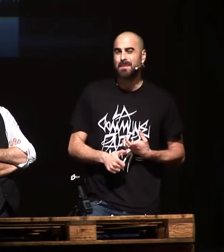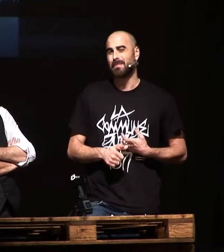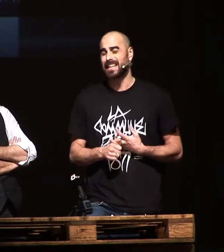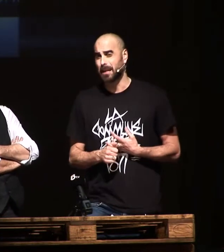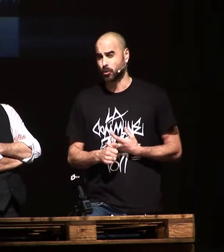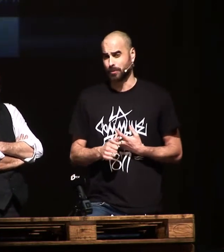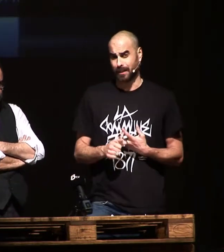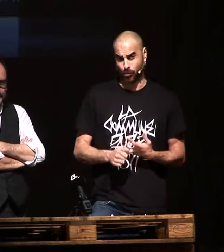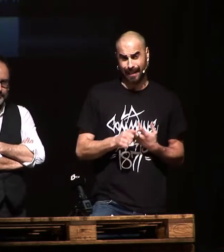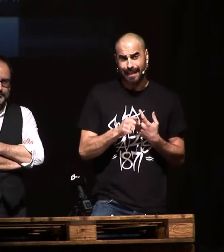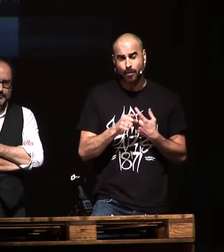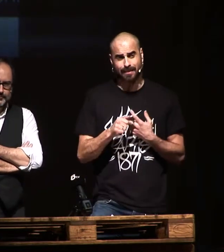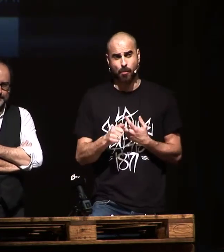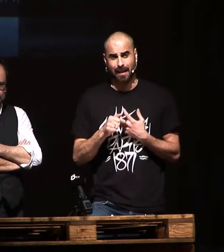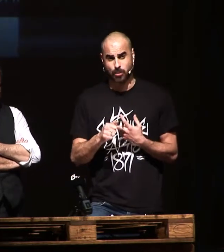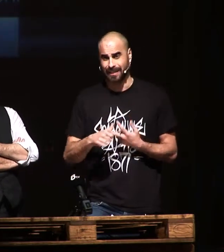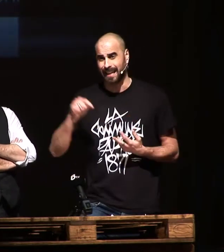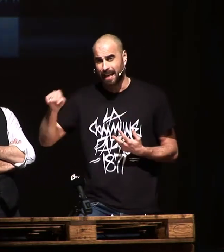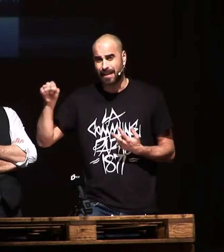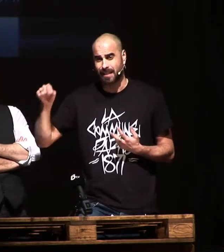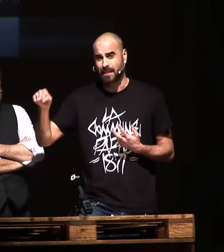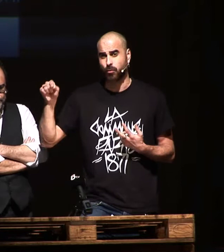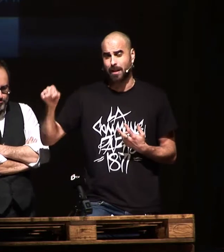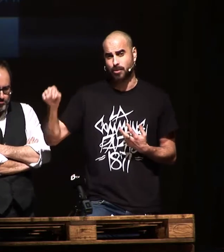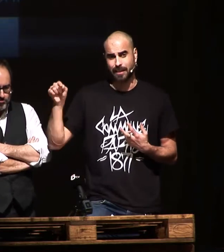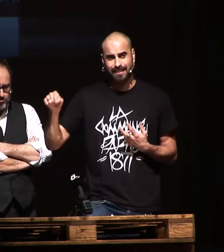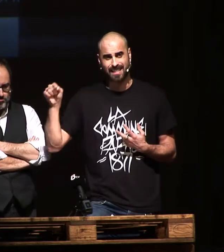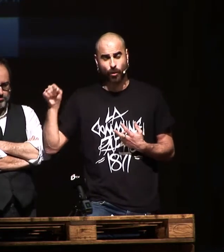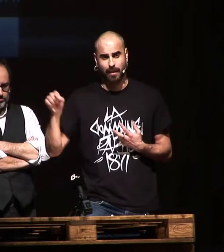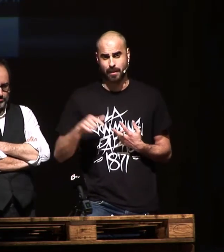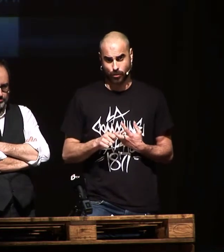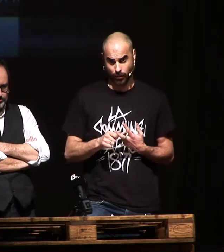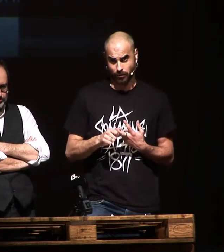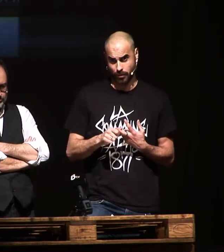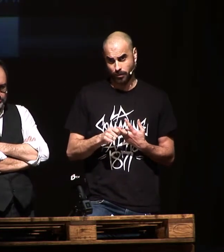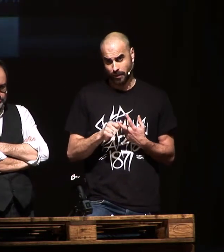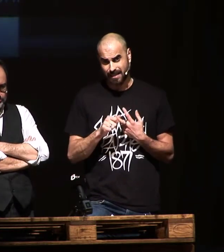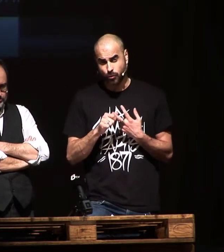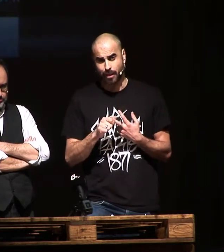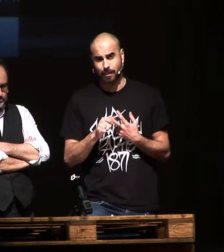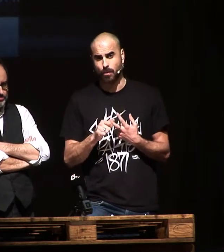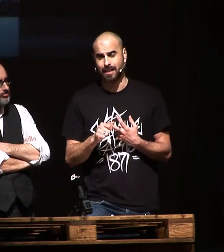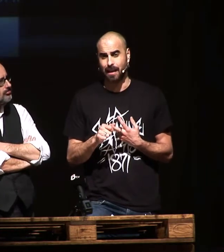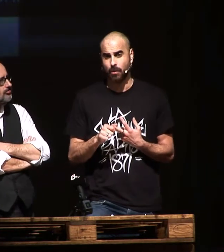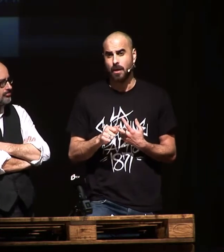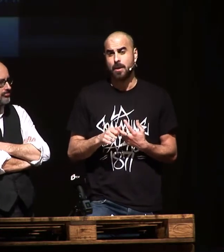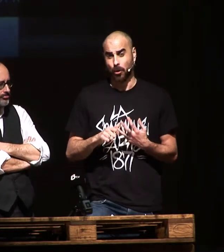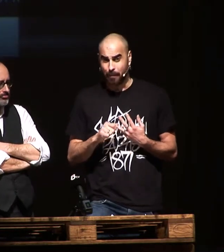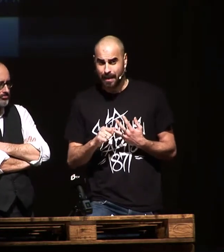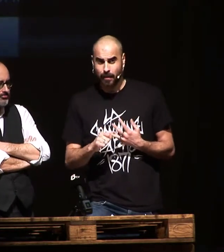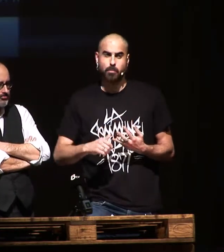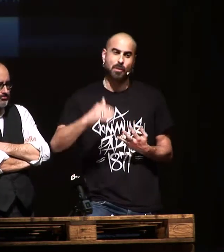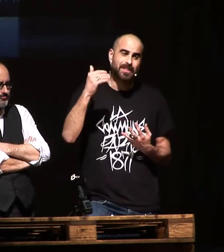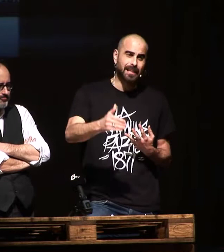institucions, bàsicament amb dos objectius. Seguir tenint un altaveu per les lluites que realment estan transformant la societat des de fora de la institució. Aquesta funció d'altaveu és clau,